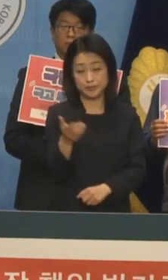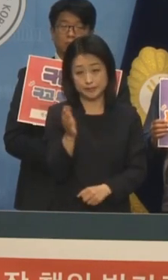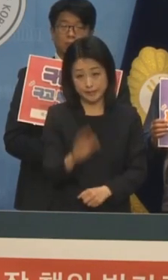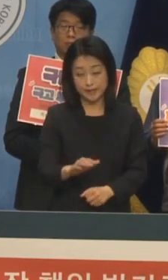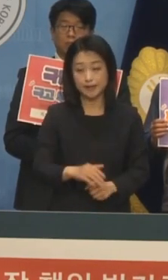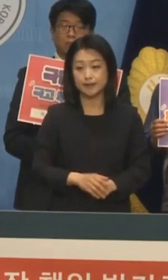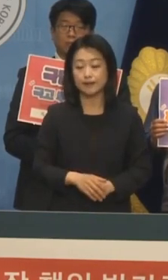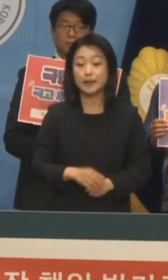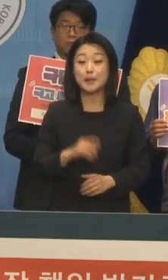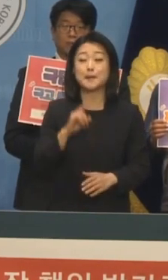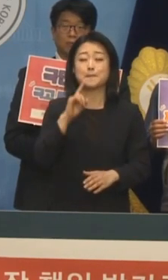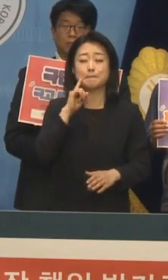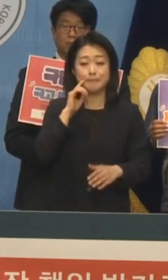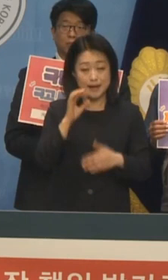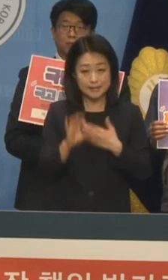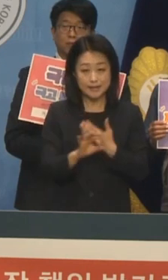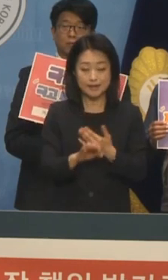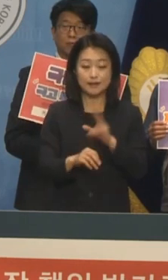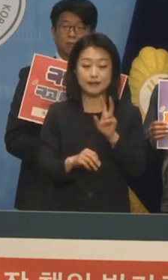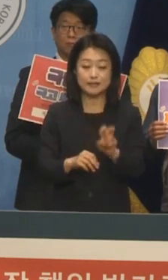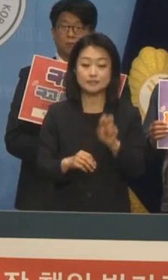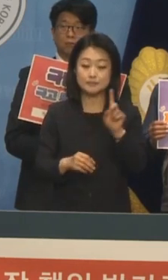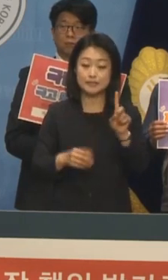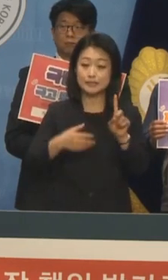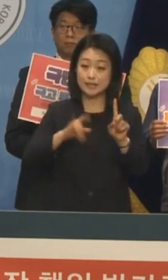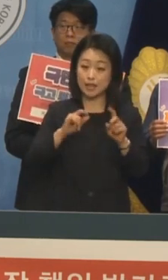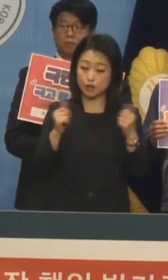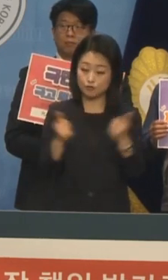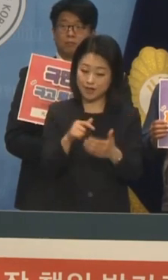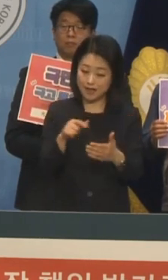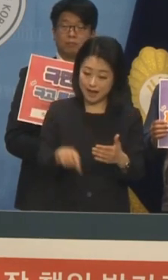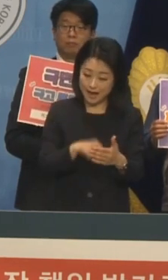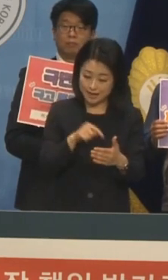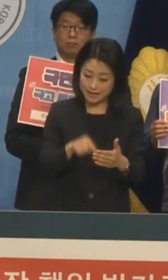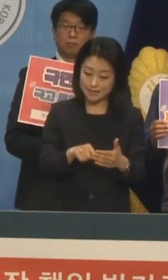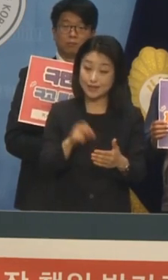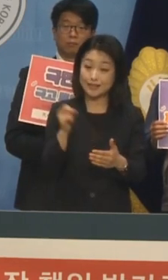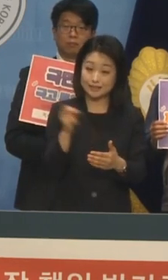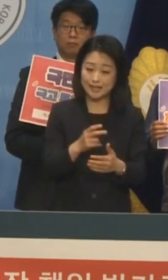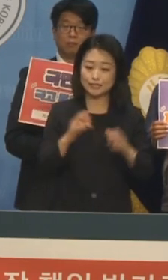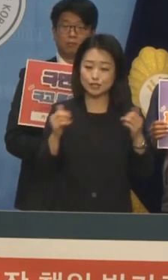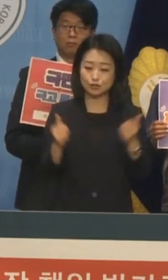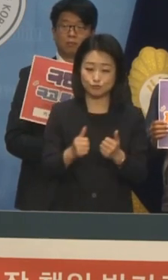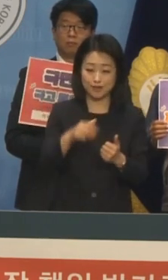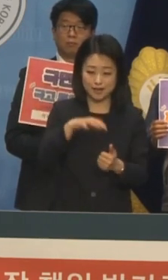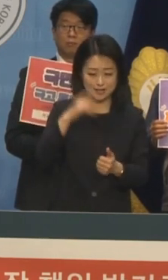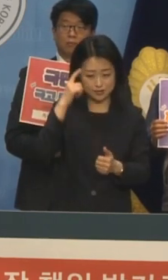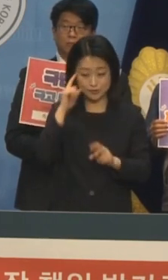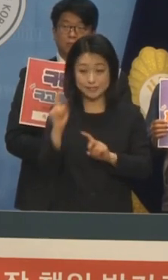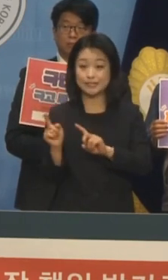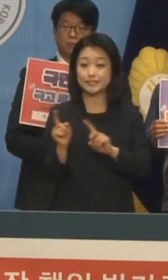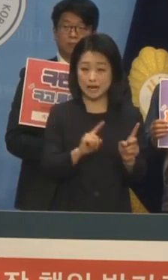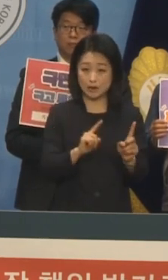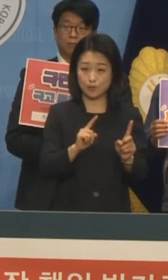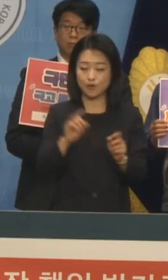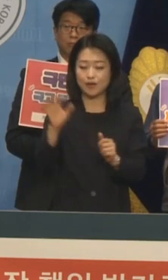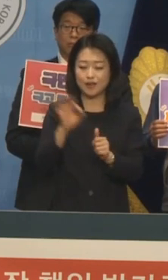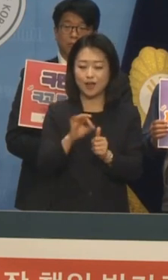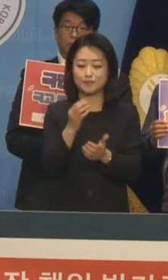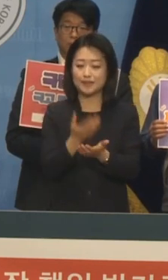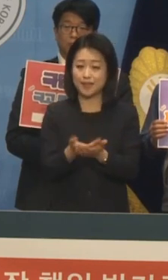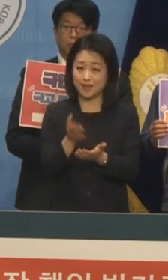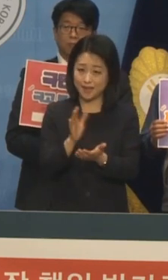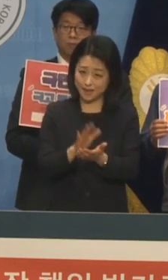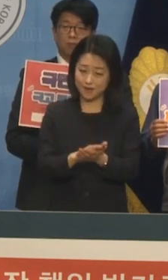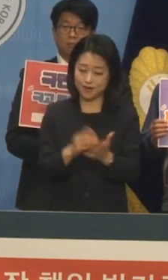하나의 확률을 두고서라도 21대 국회 임기 내에 정치가 다시 정신을 차리고 연금개혁을 안수할 수 있기를